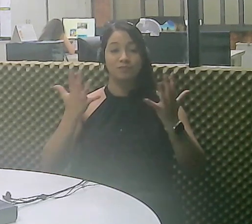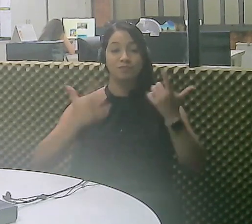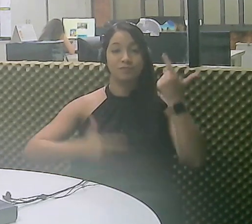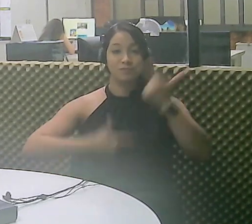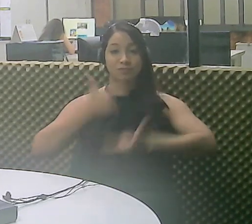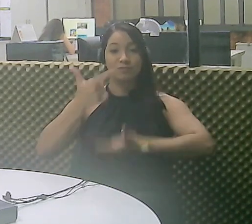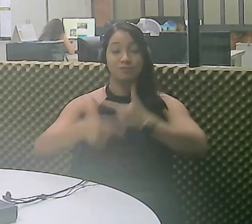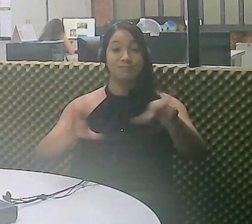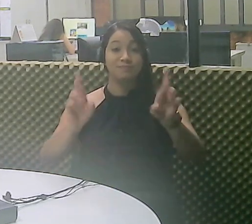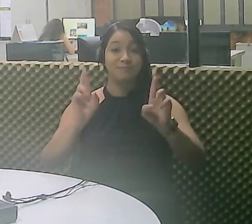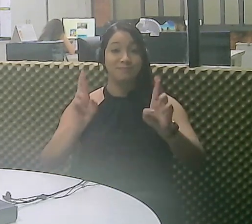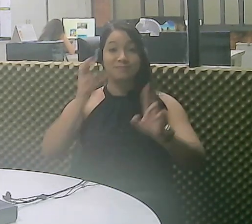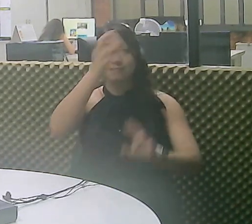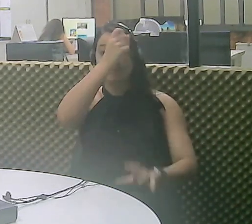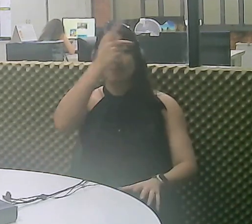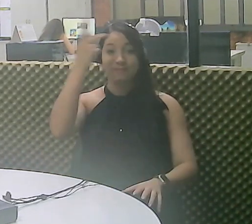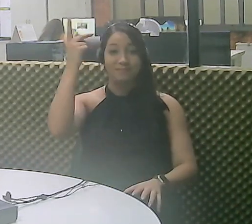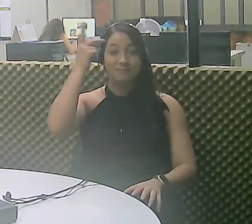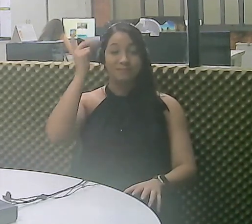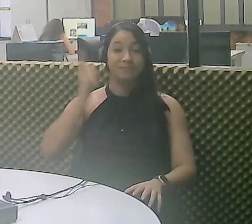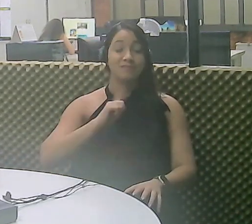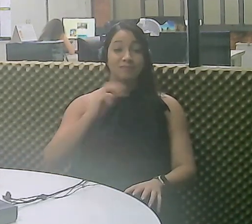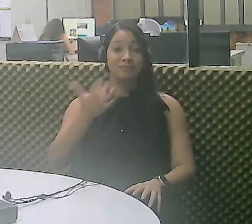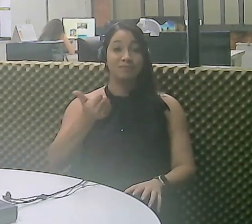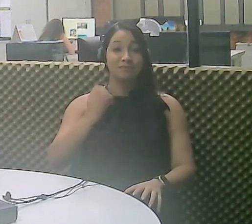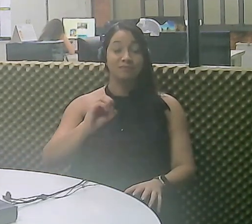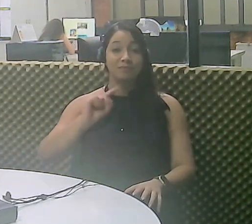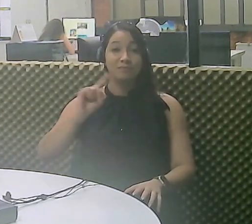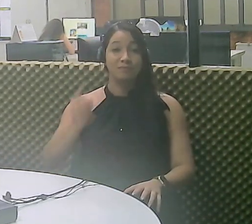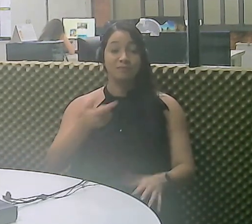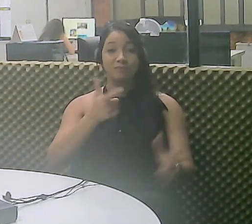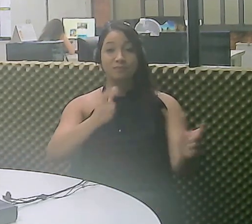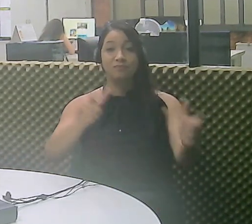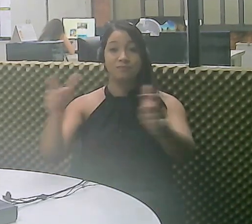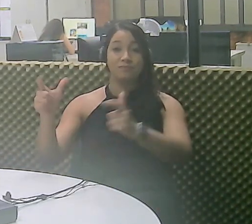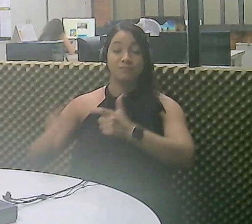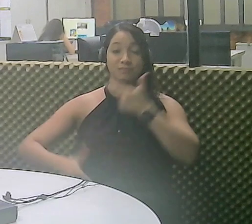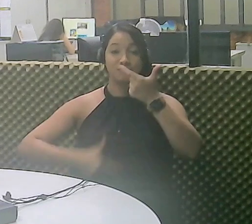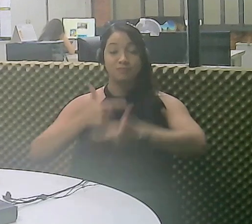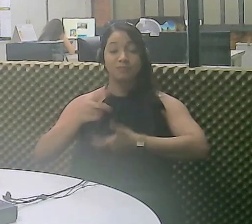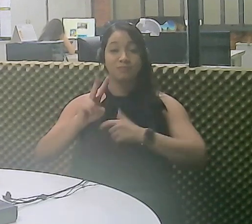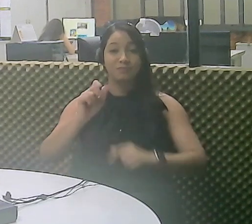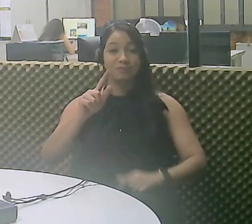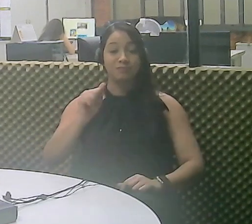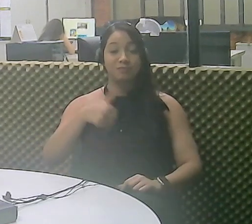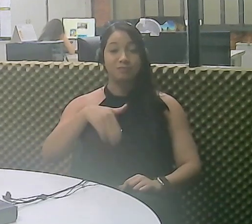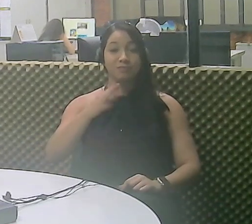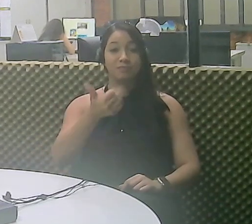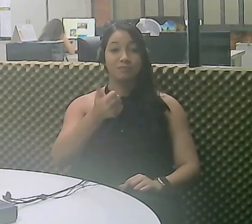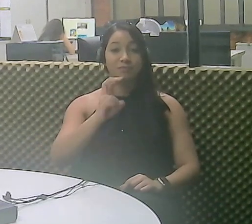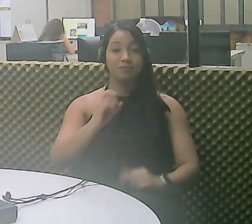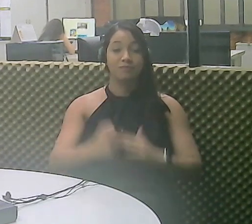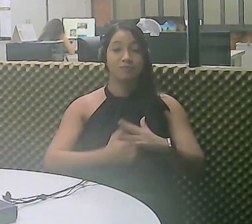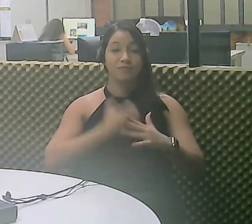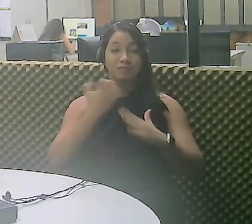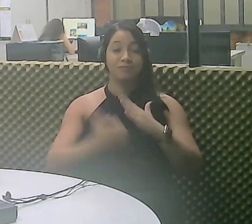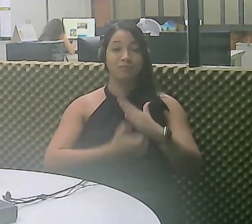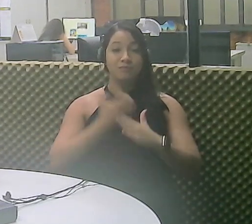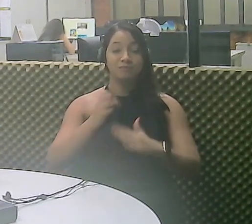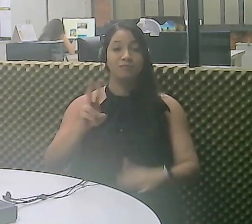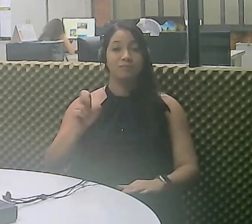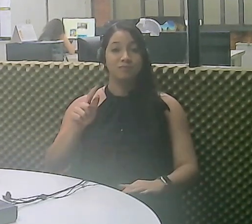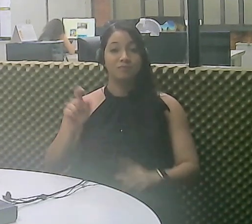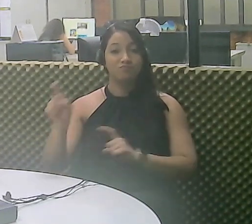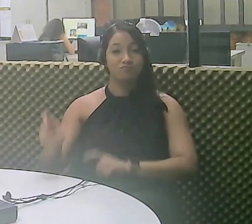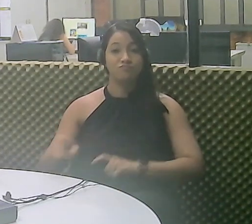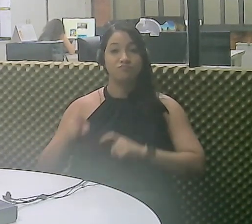empregos, a expectativa da prefeitura é oferecer 10 mil postos de trabalho por meio de mais de 150 empresas. São vagas